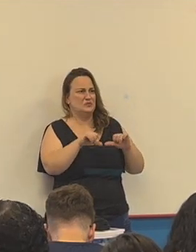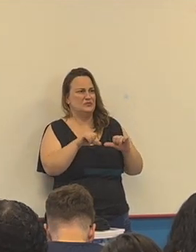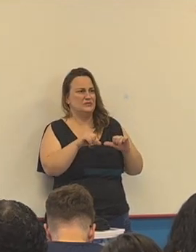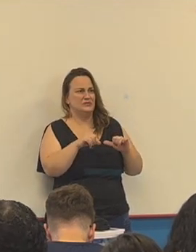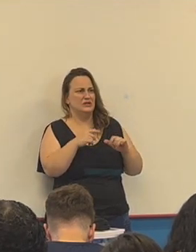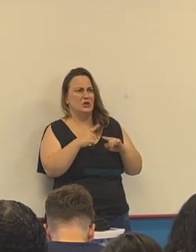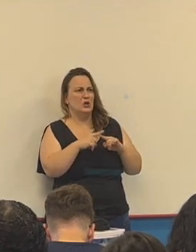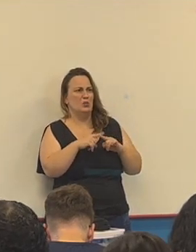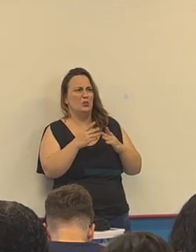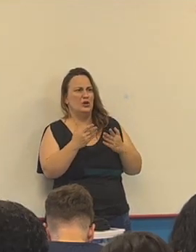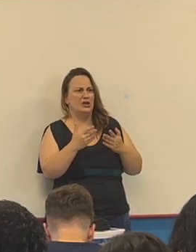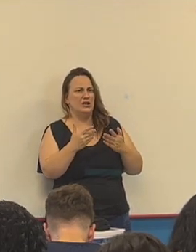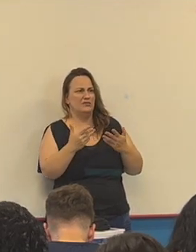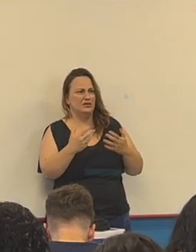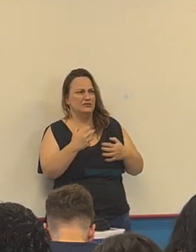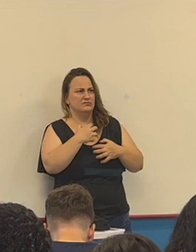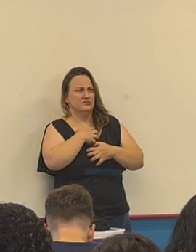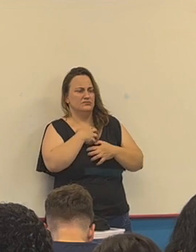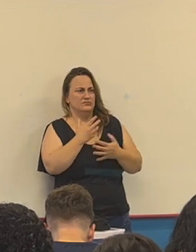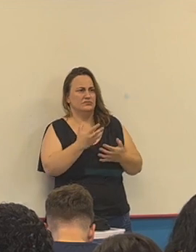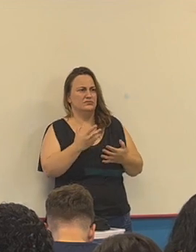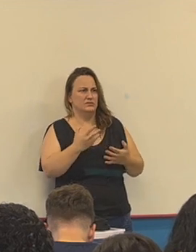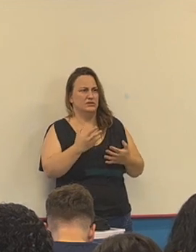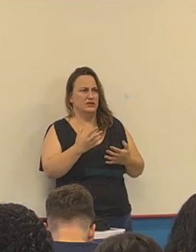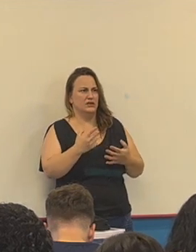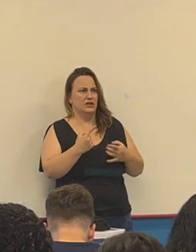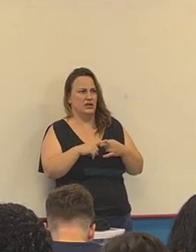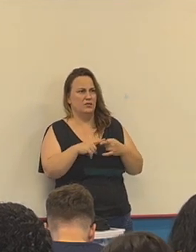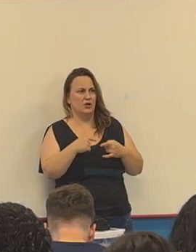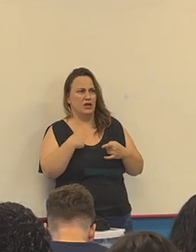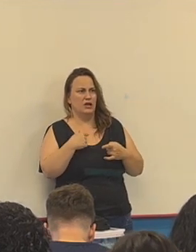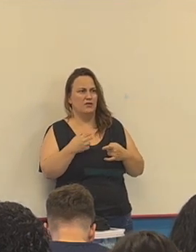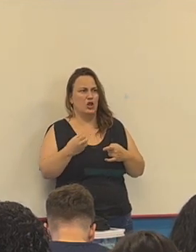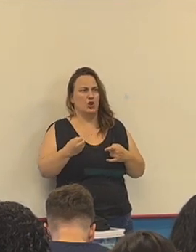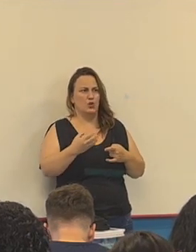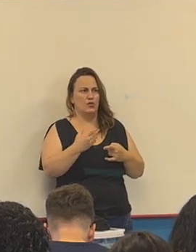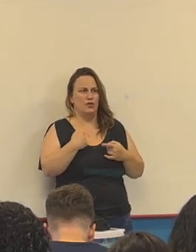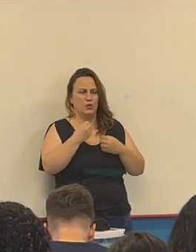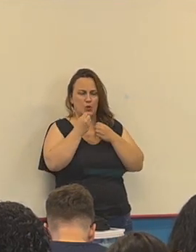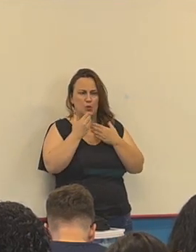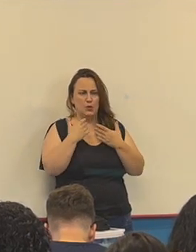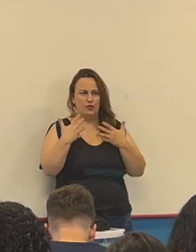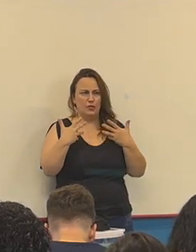muito, tipo, vou fazer isso. Também, pelo já o seu trabalho sensacional.